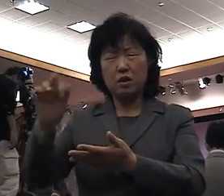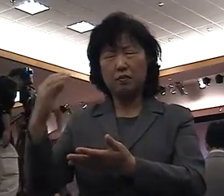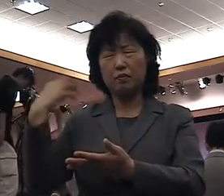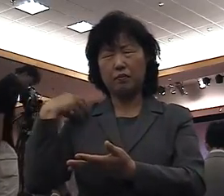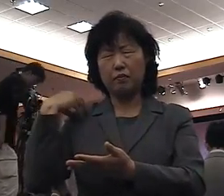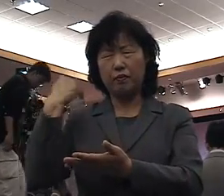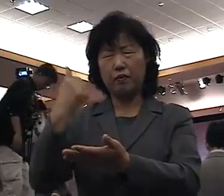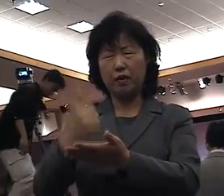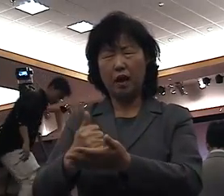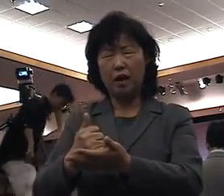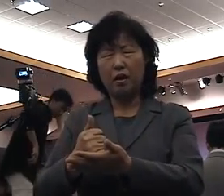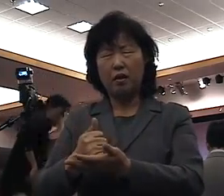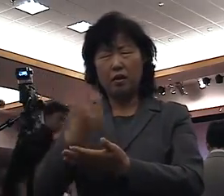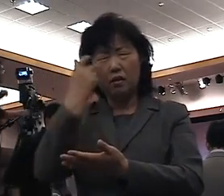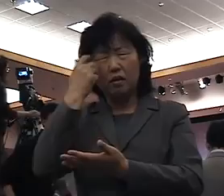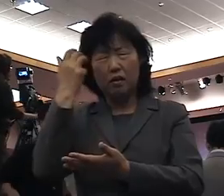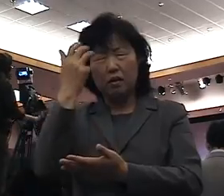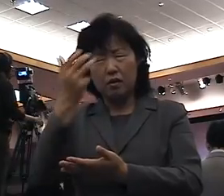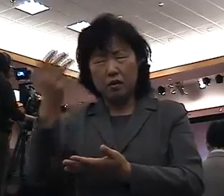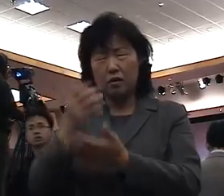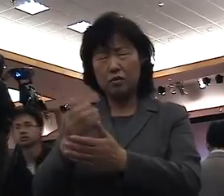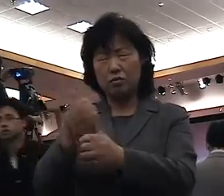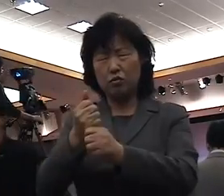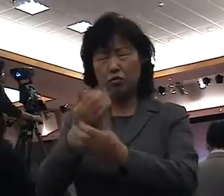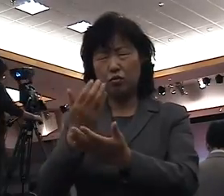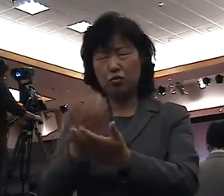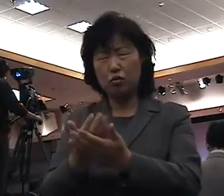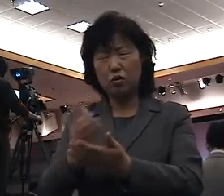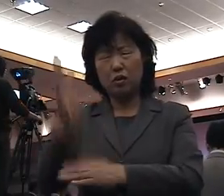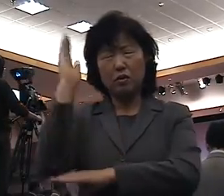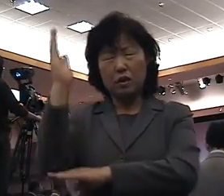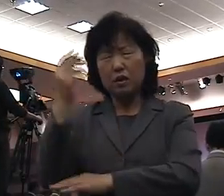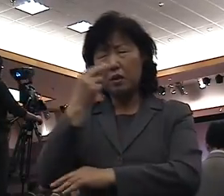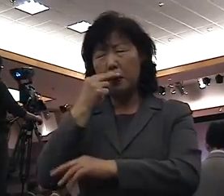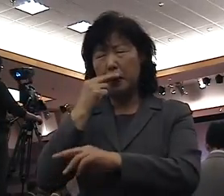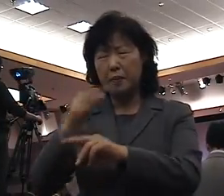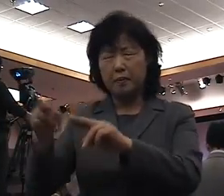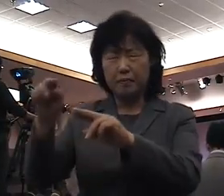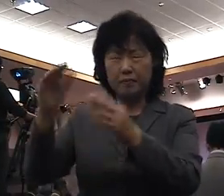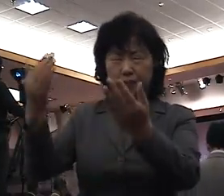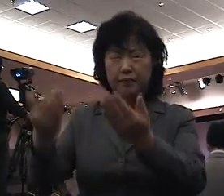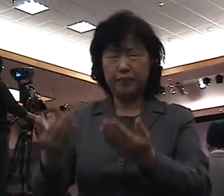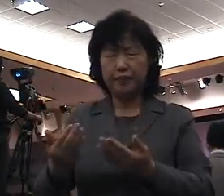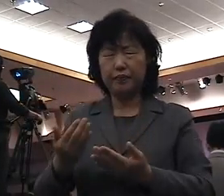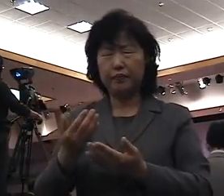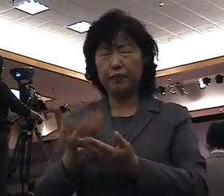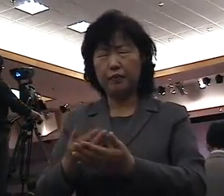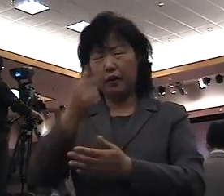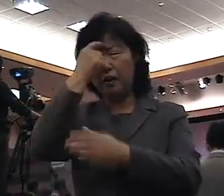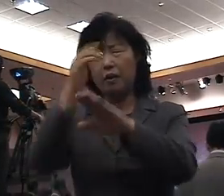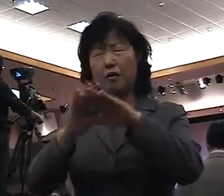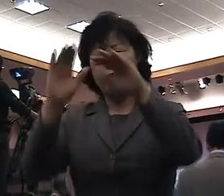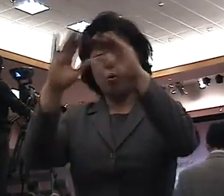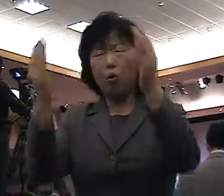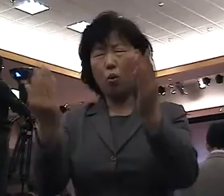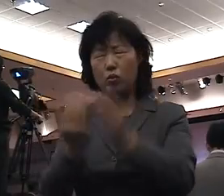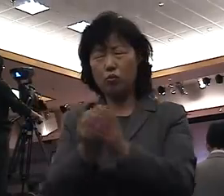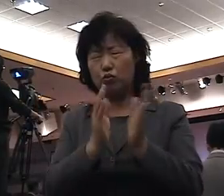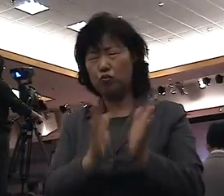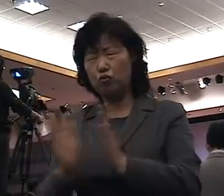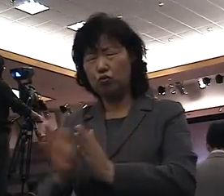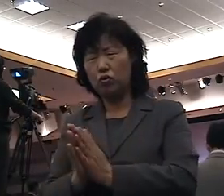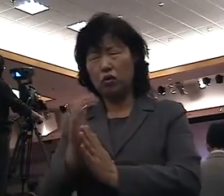않도록 성령께서 붙들어 주옵시며 그 말씀에 기름 부어 주옵소서. 아멘. 예배의 모든